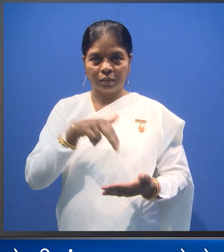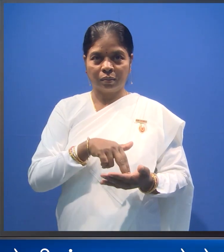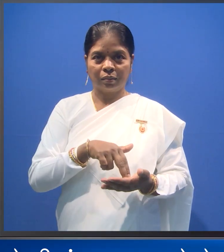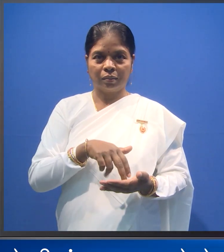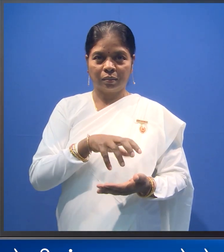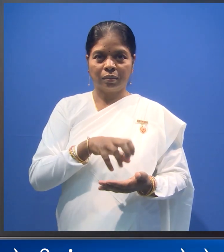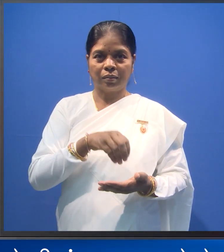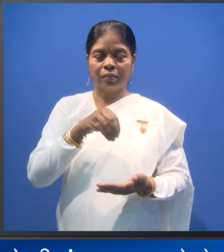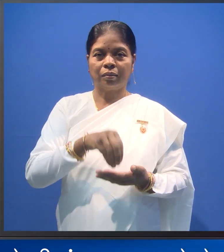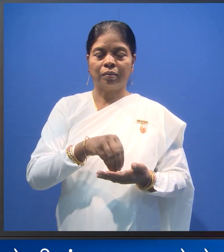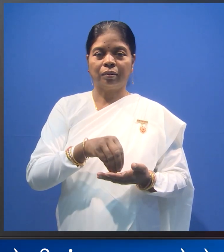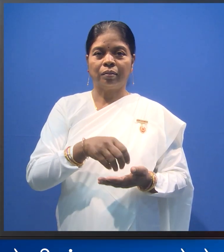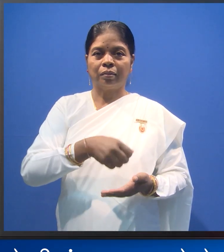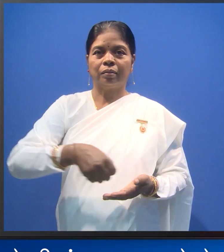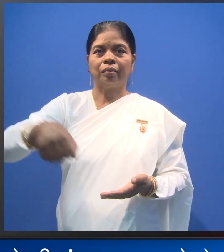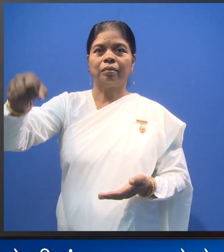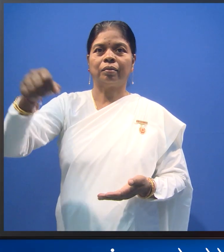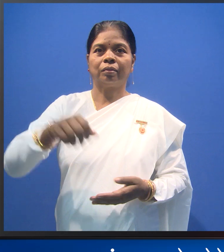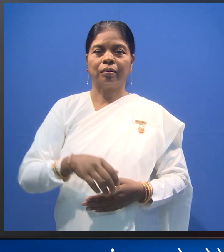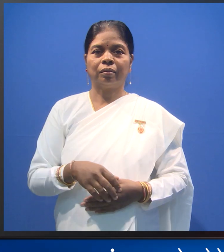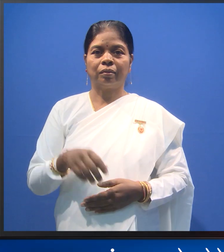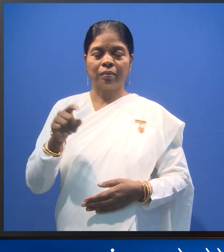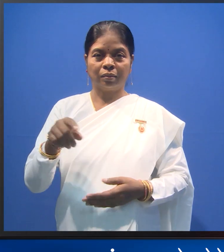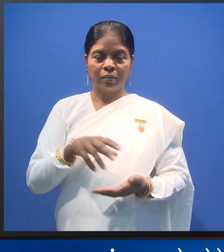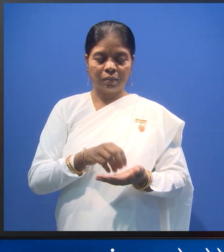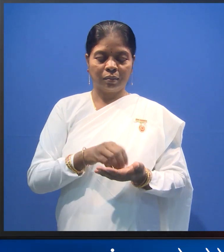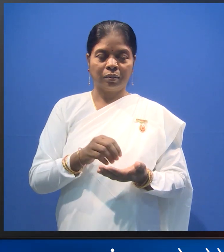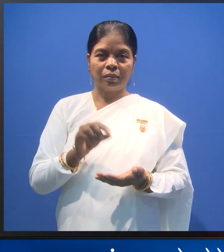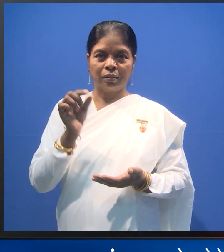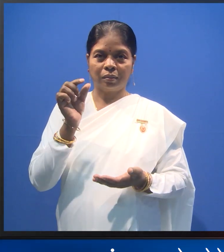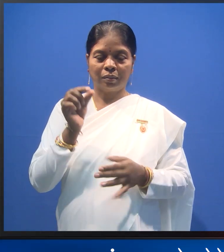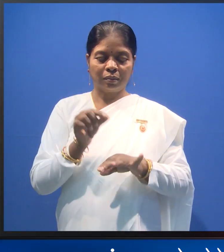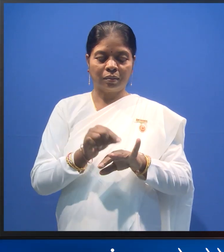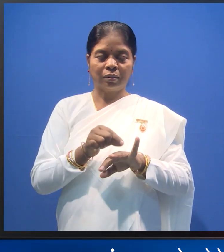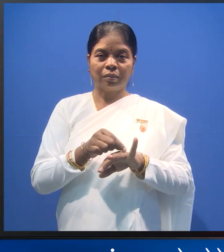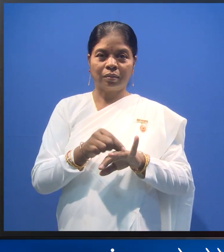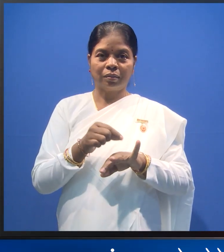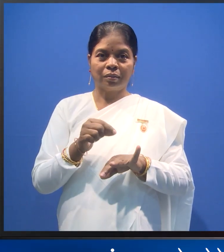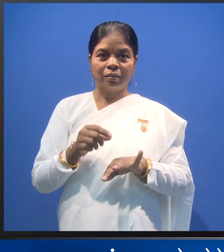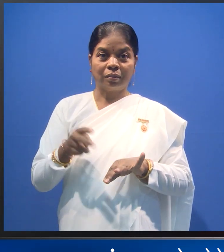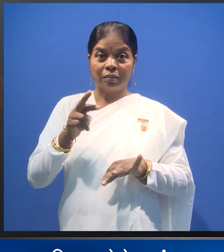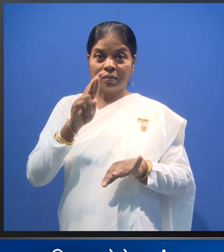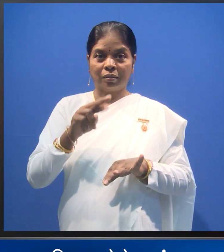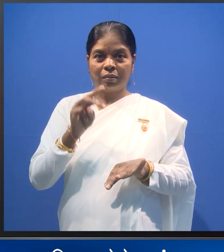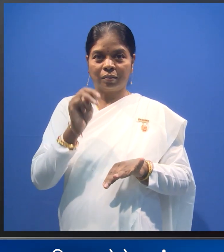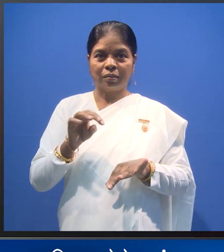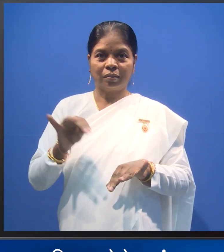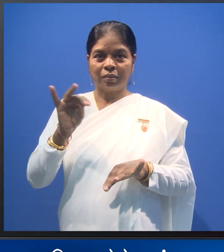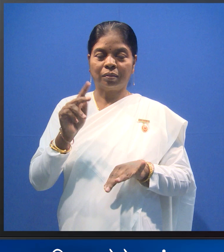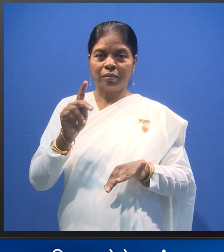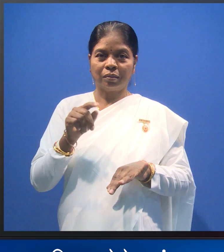येऊन तांदूळ घेऊ लागले. त्या तांदळामध्ये छोटे छोटे हिरे माणिक